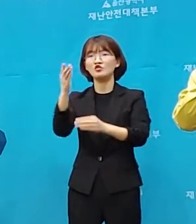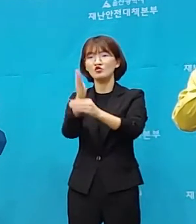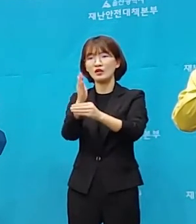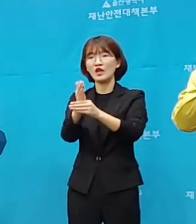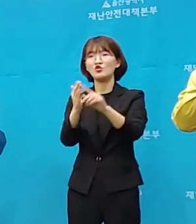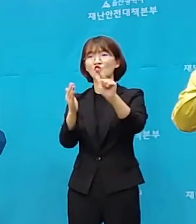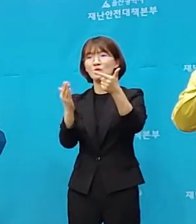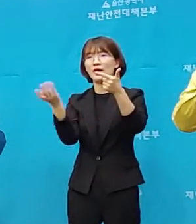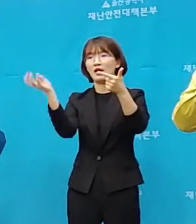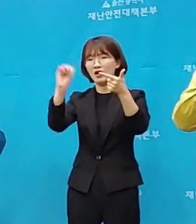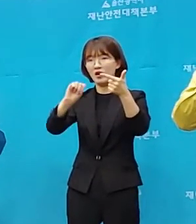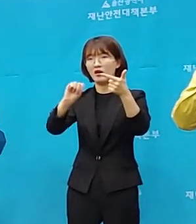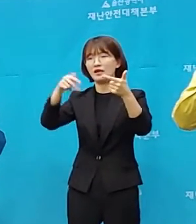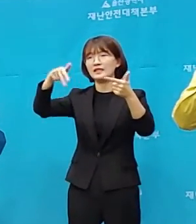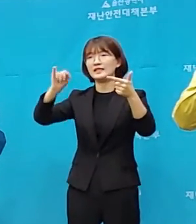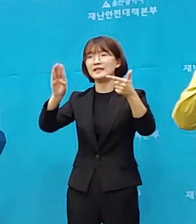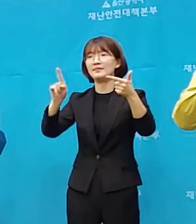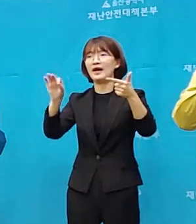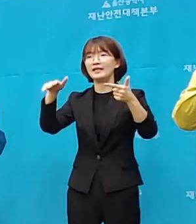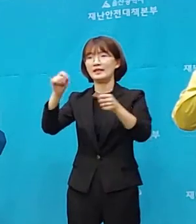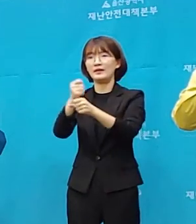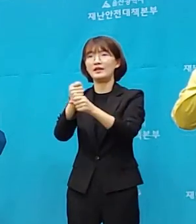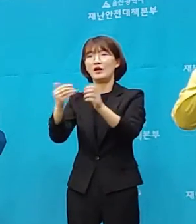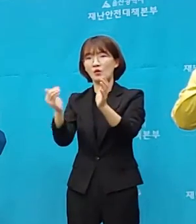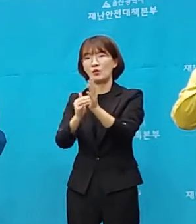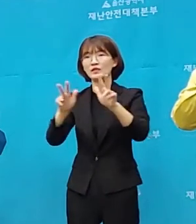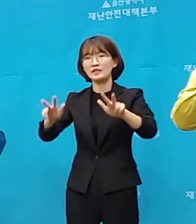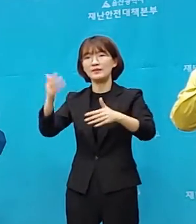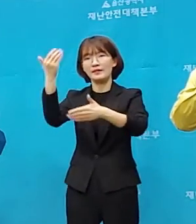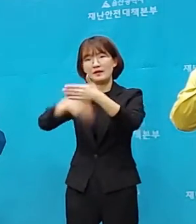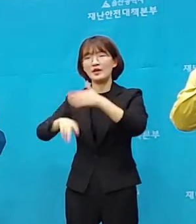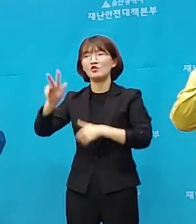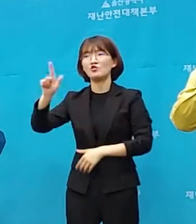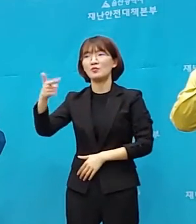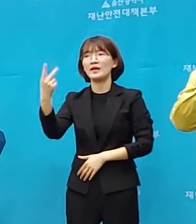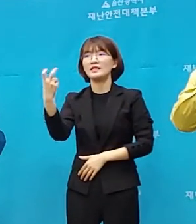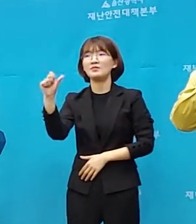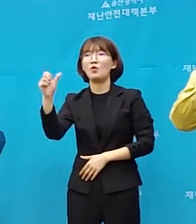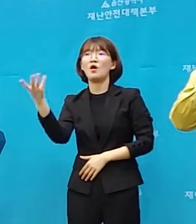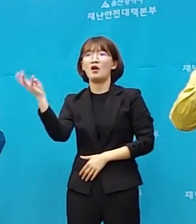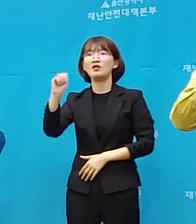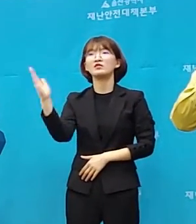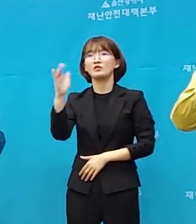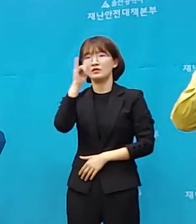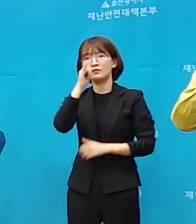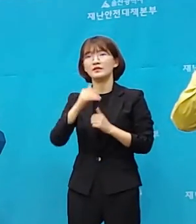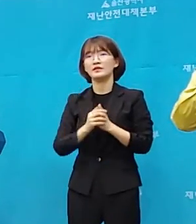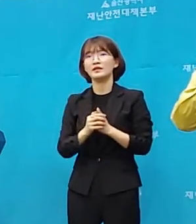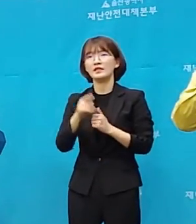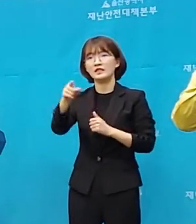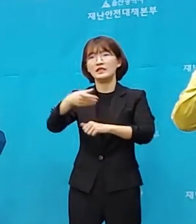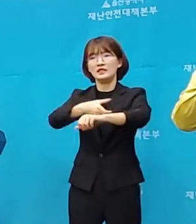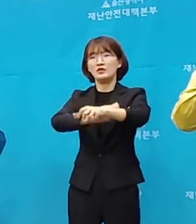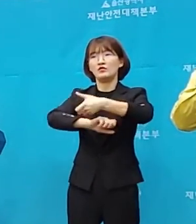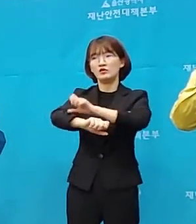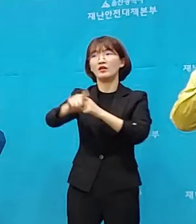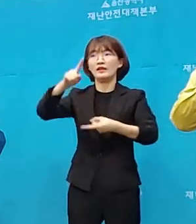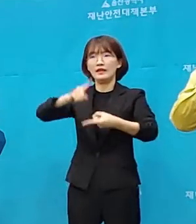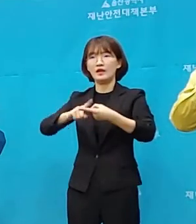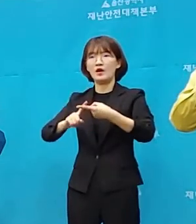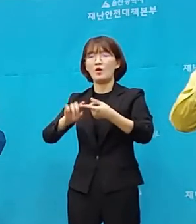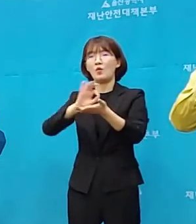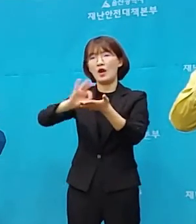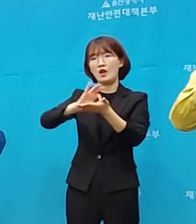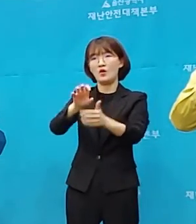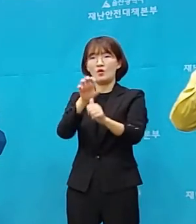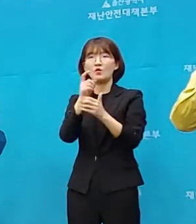지금 지방채가 발행되었고, 나머지 잔여 한도가 625억 정도가 남아있습니다. 이 부분은 적극적으로 저희가